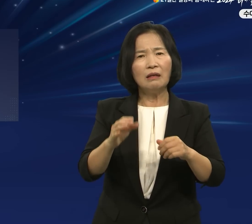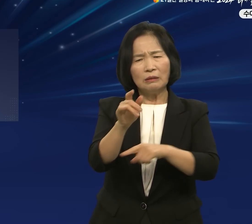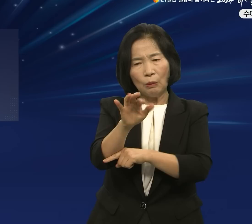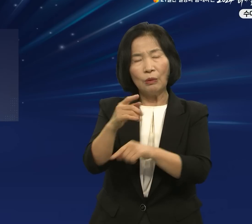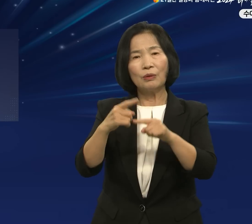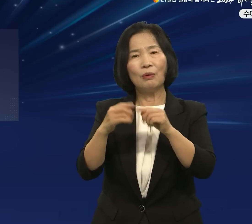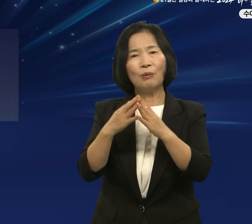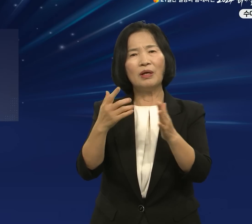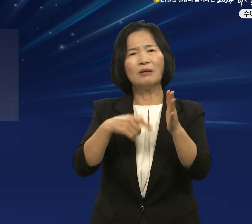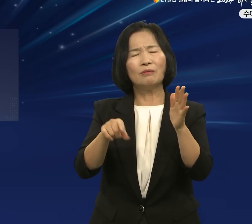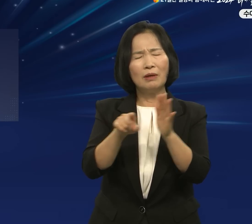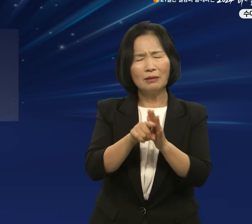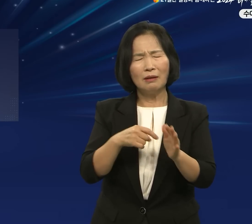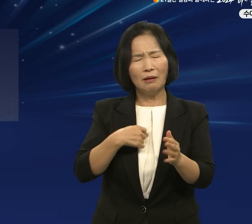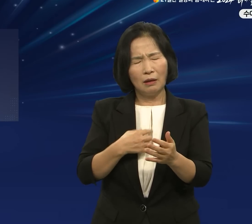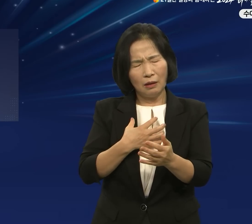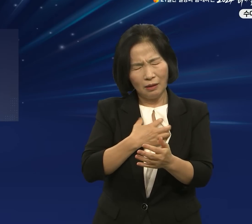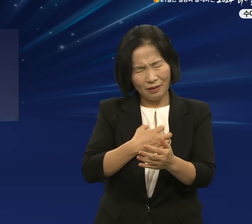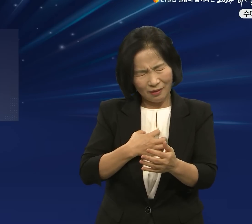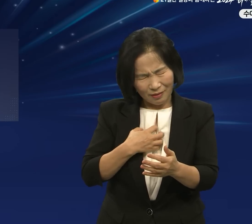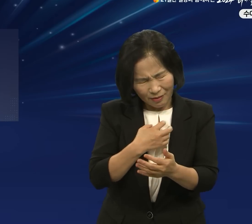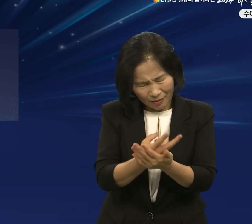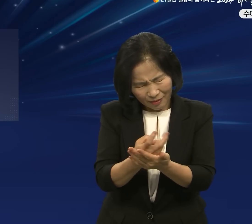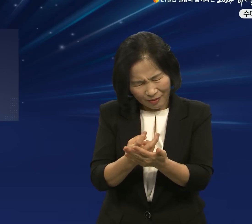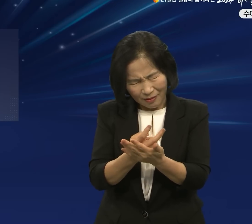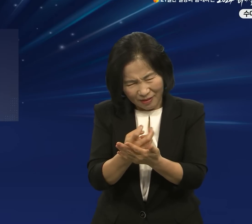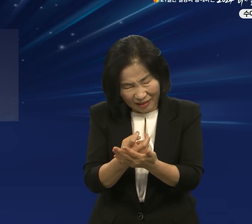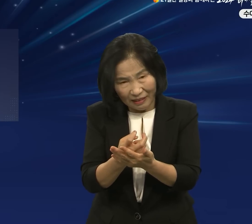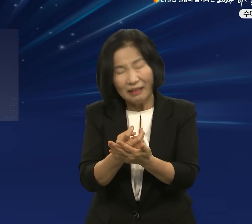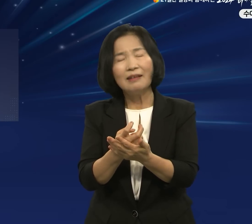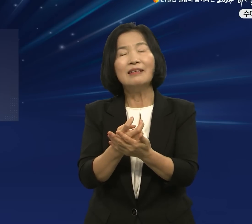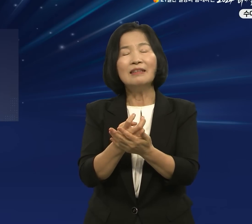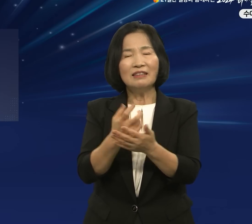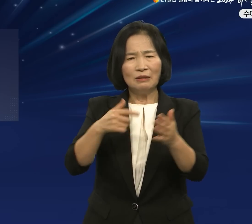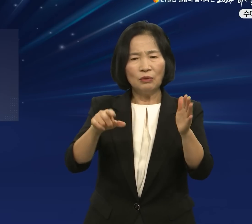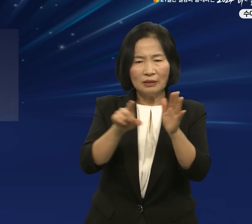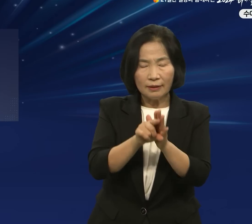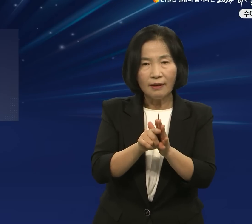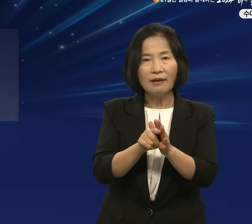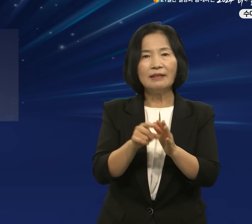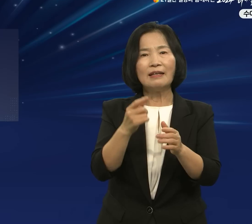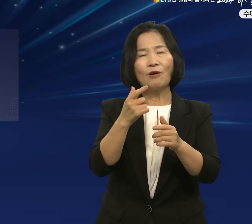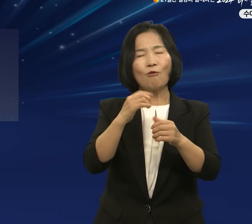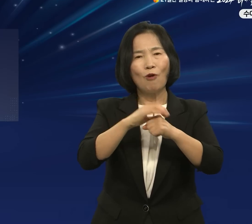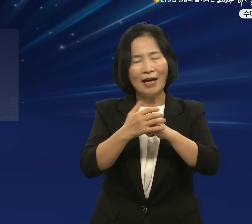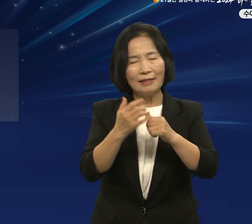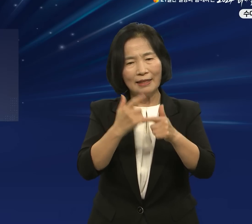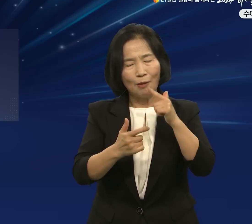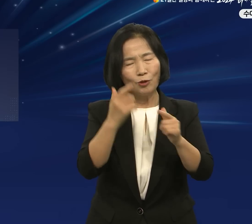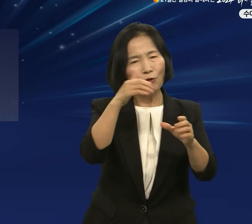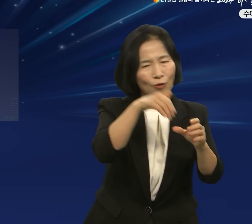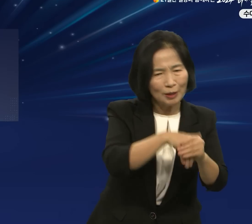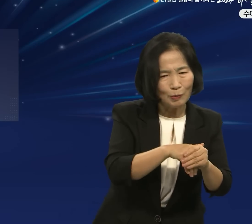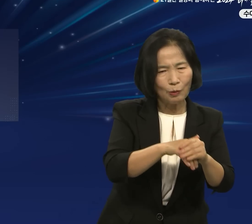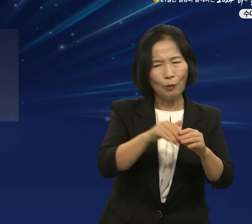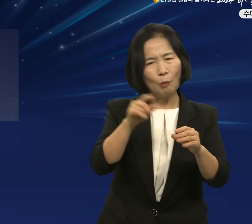몸부림이라도 쳐야 되기 때문에 유시스를 심고 기대를 하고 있습니다.